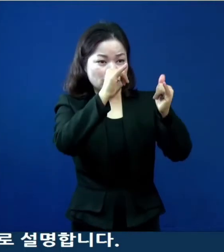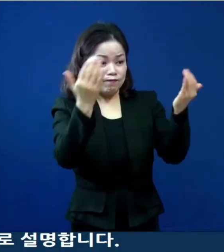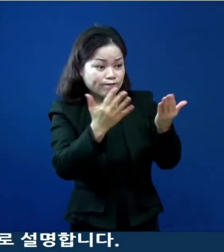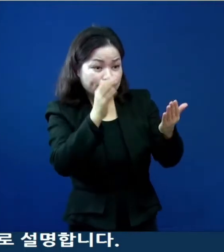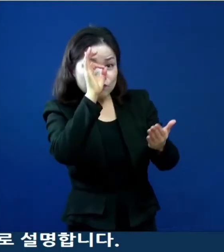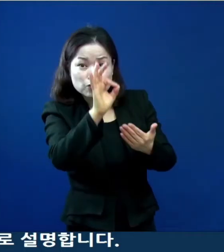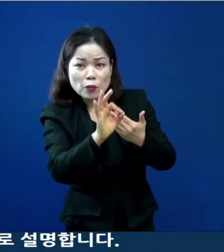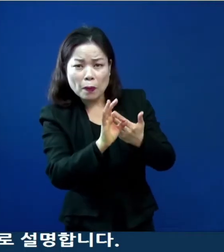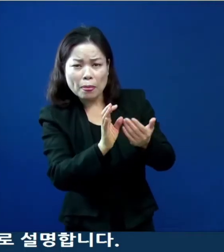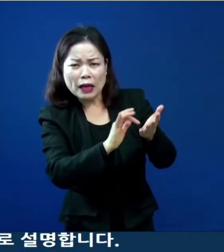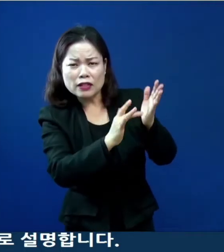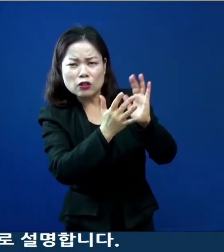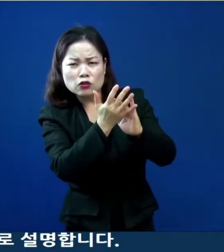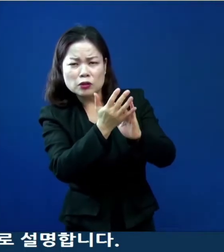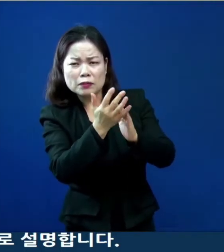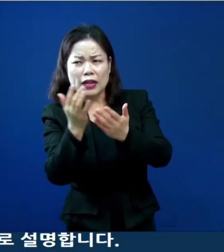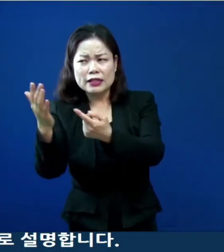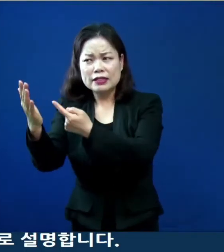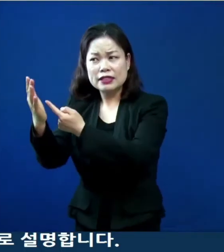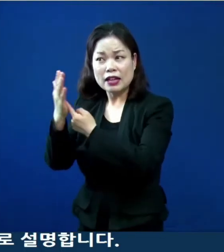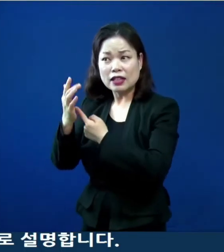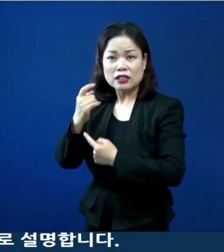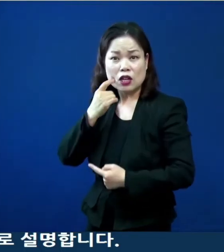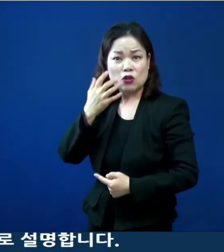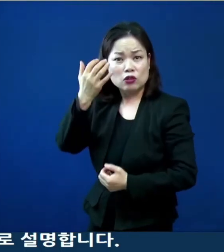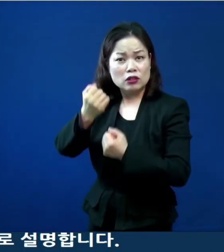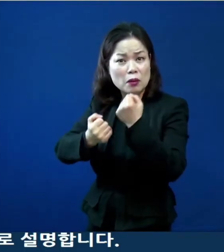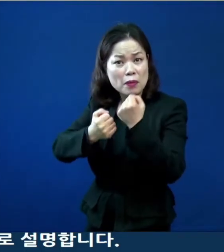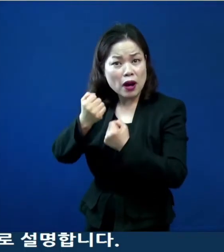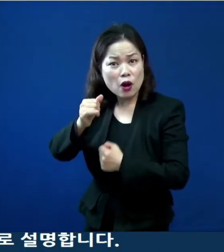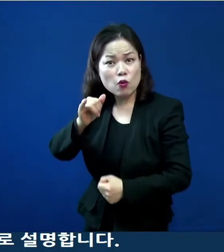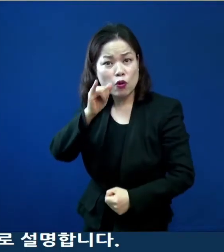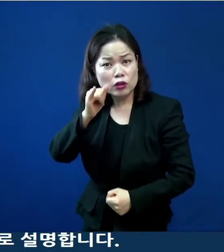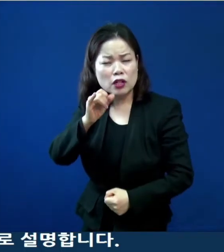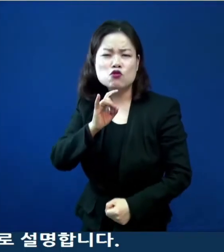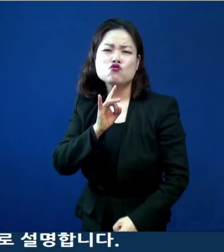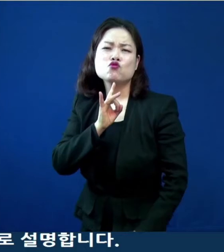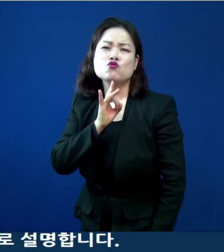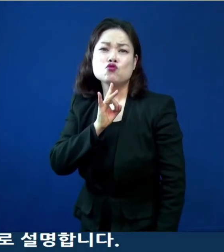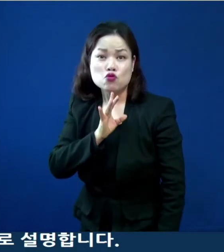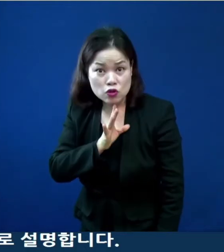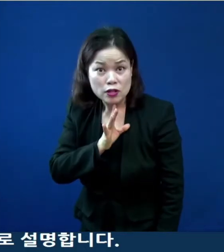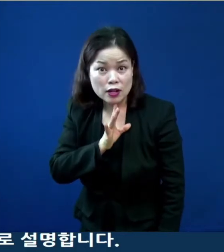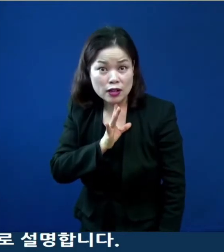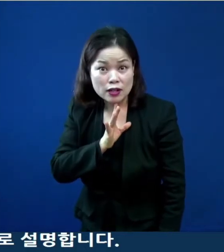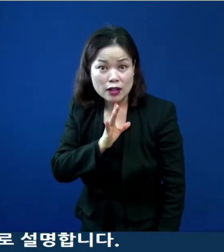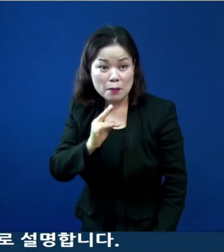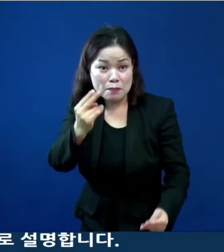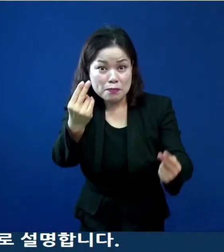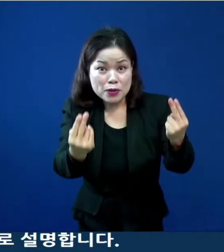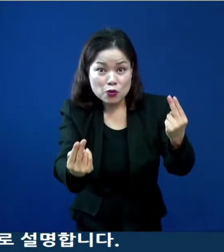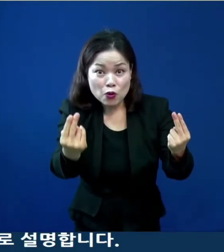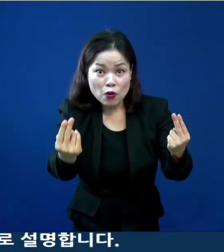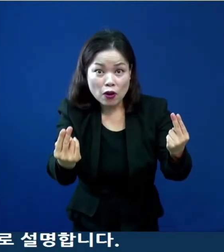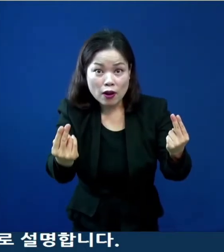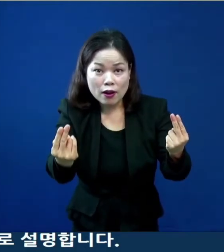보니까 예수님에게 나타난 이 영광을 설명할 수 있는 유일한 비교의